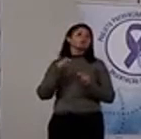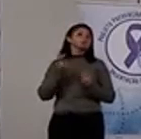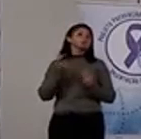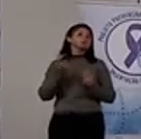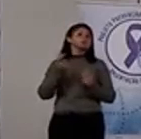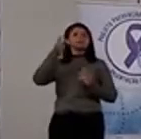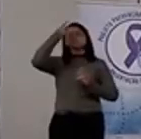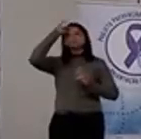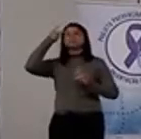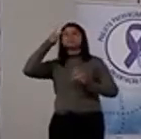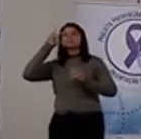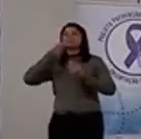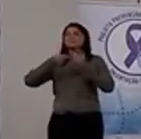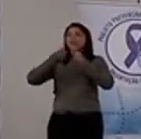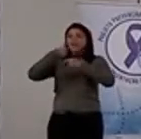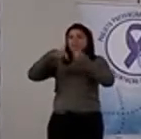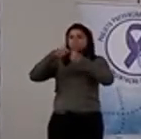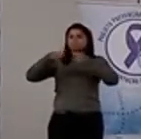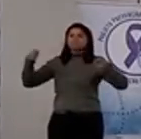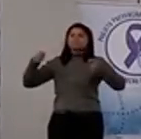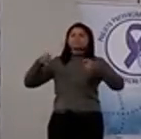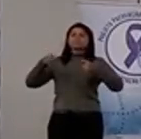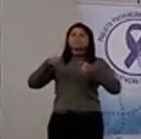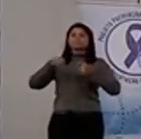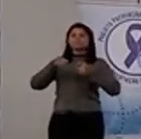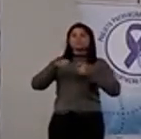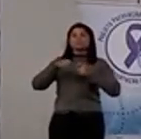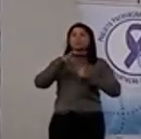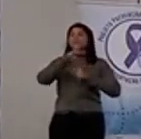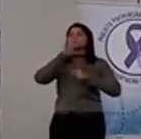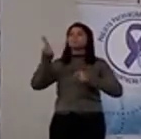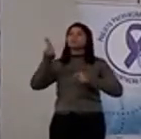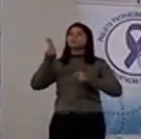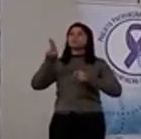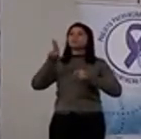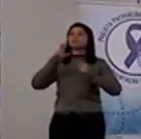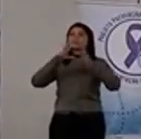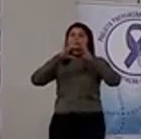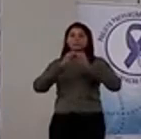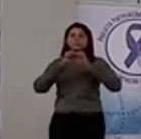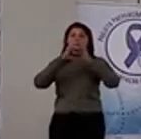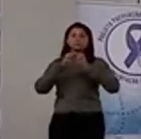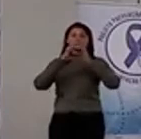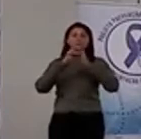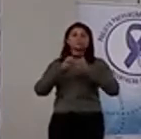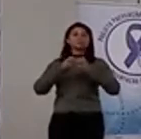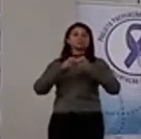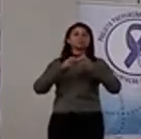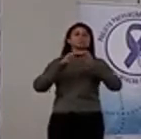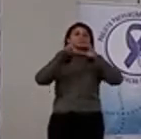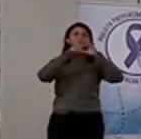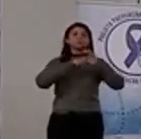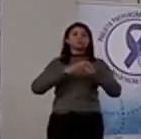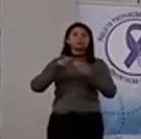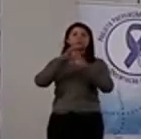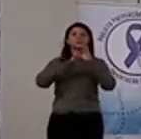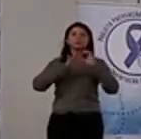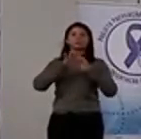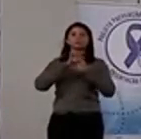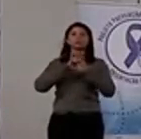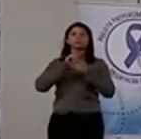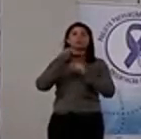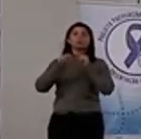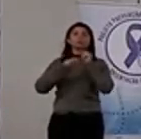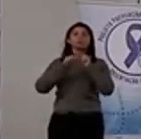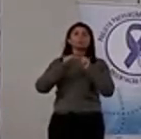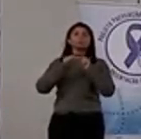um nó. E isso chama-se o quê? Brida amniótica. Isso acontece quando, bem,